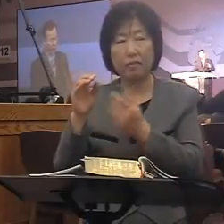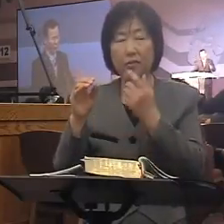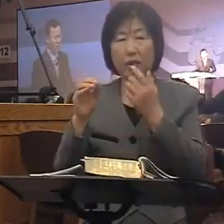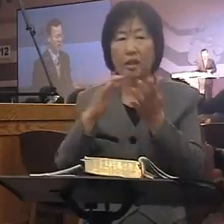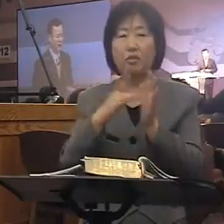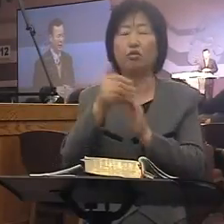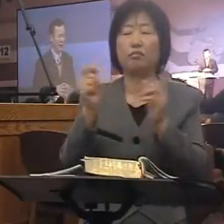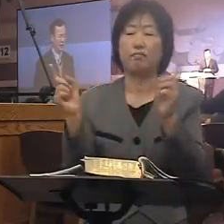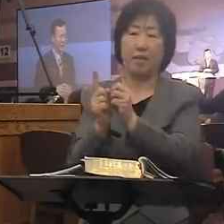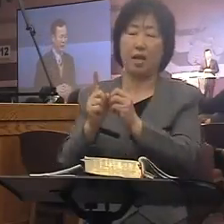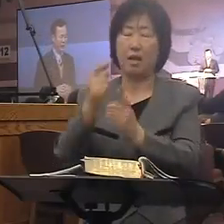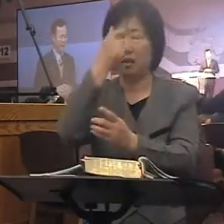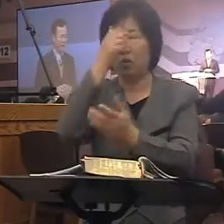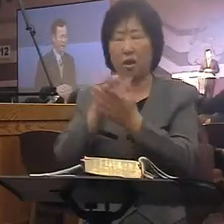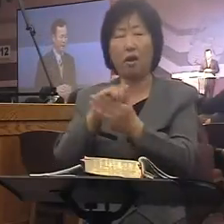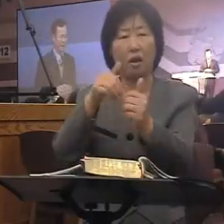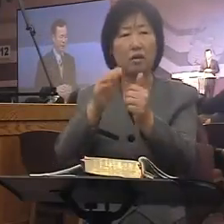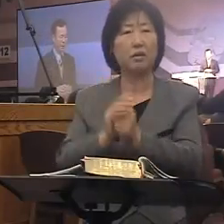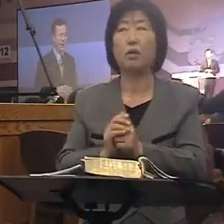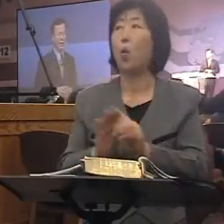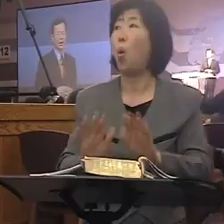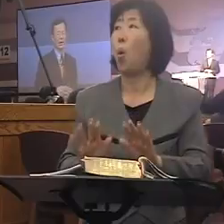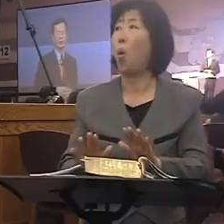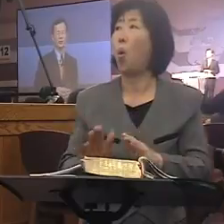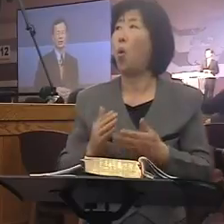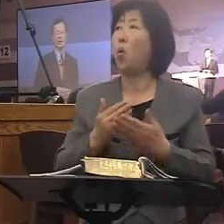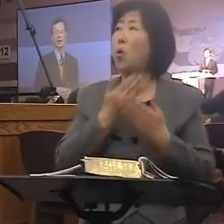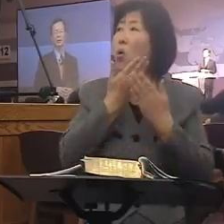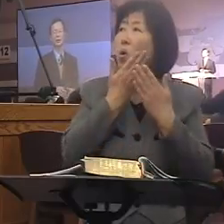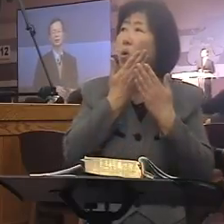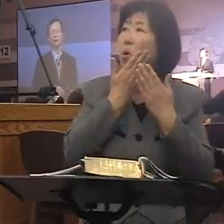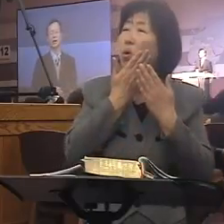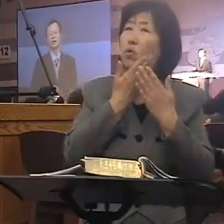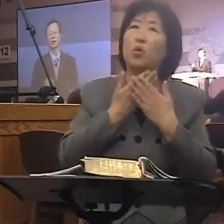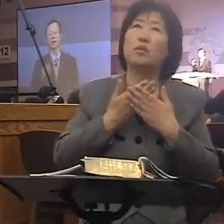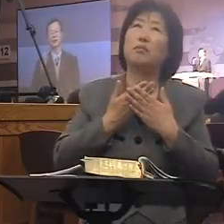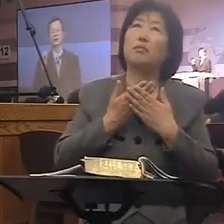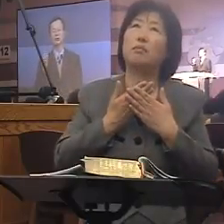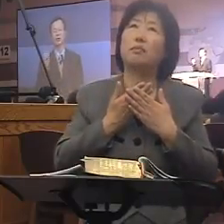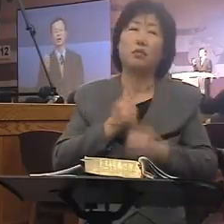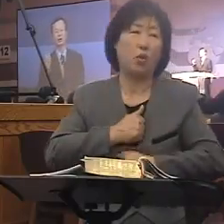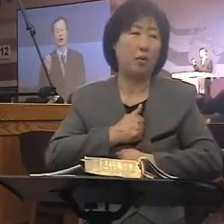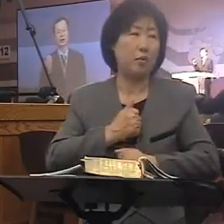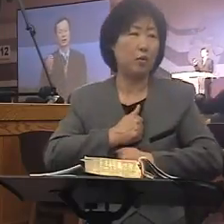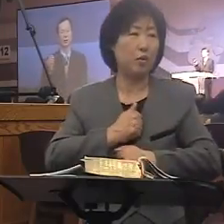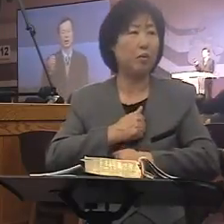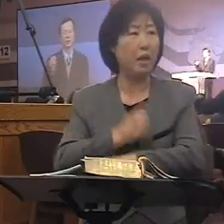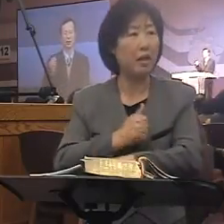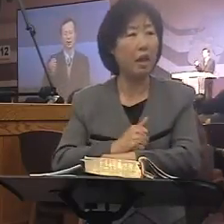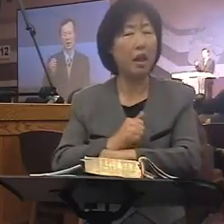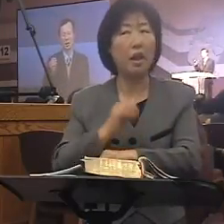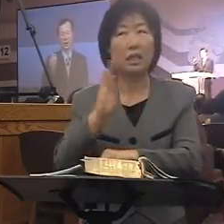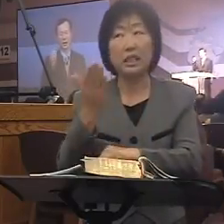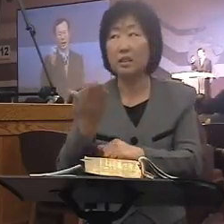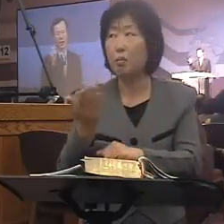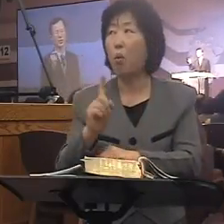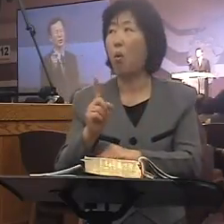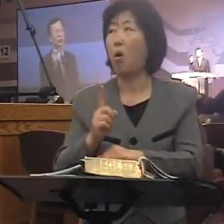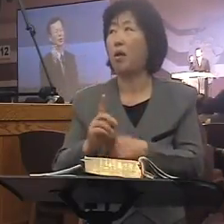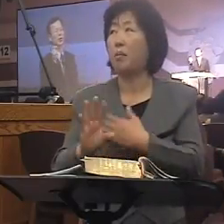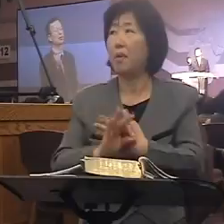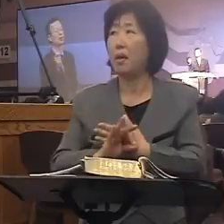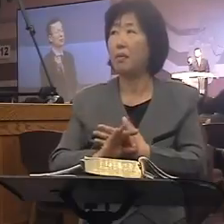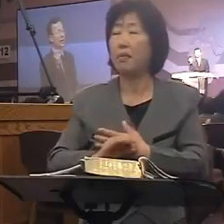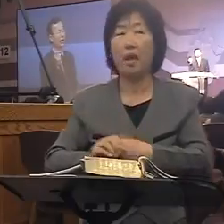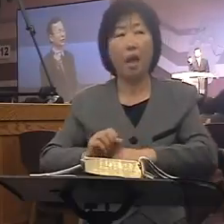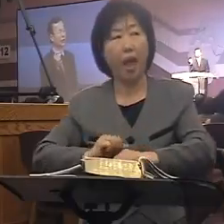오늘 우리가 조심해야 될 게 있는데요, 이 세상에서 가장 마스컴을 타고 나타내는 게 뭐냐면